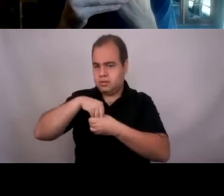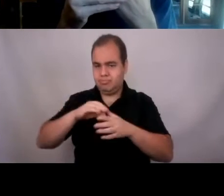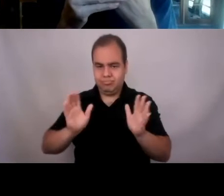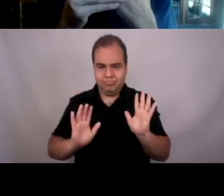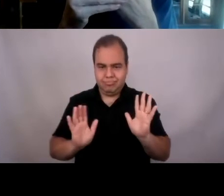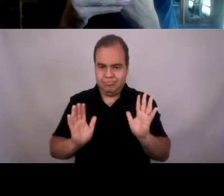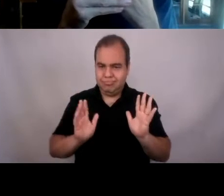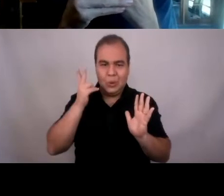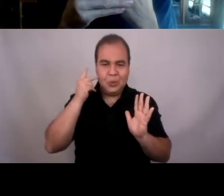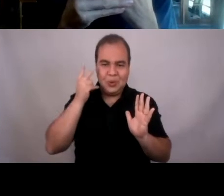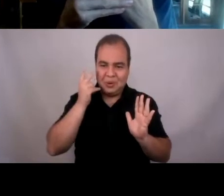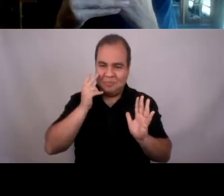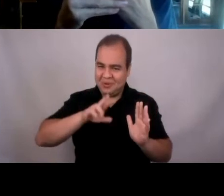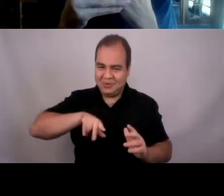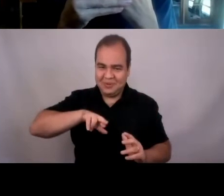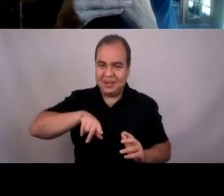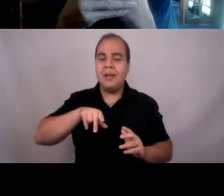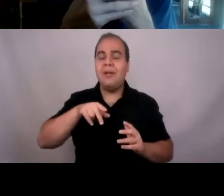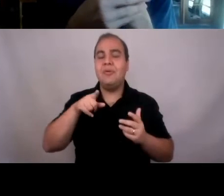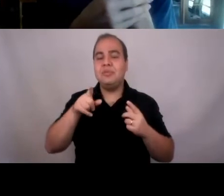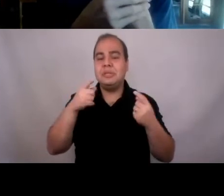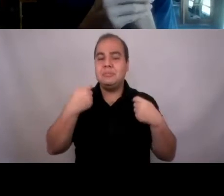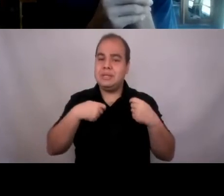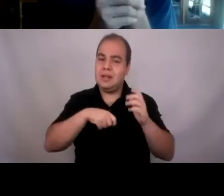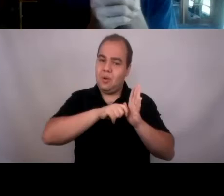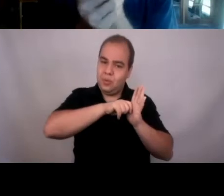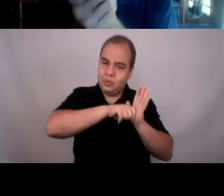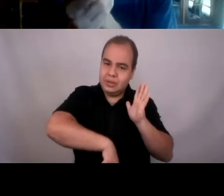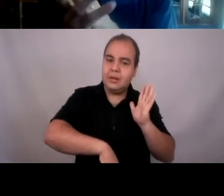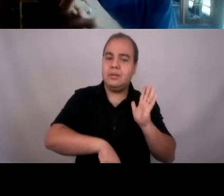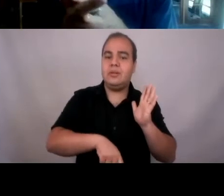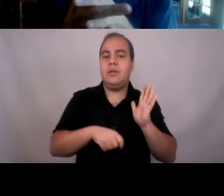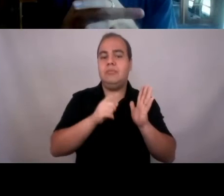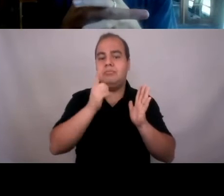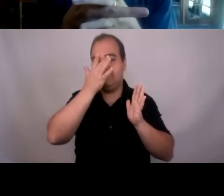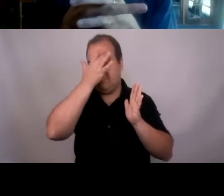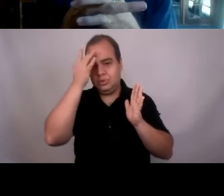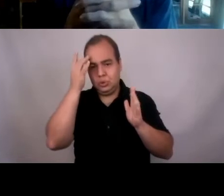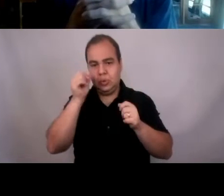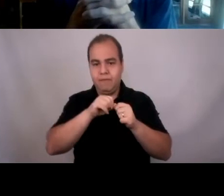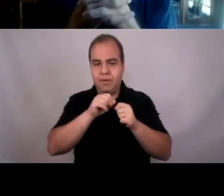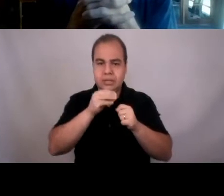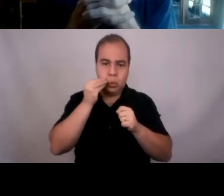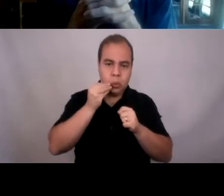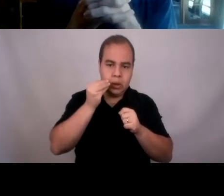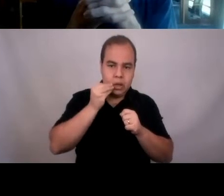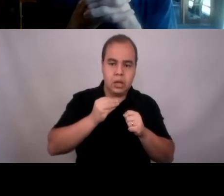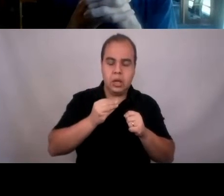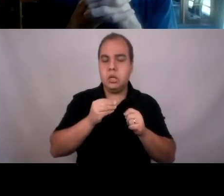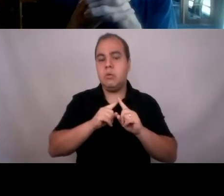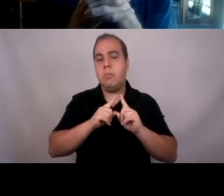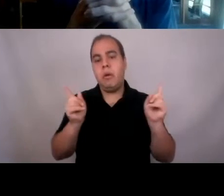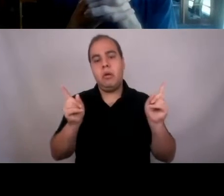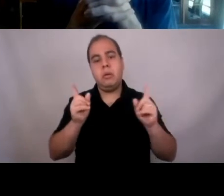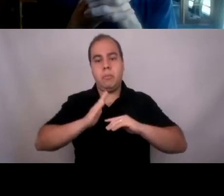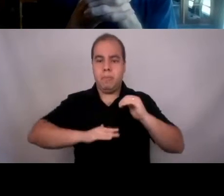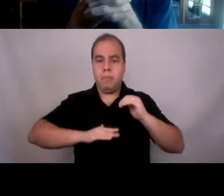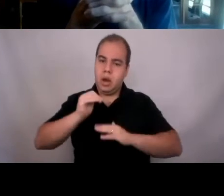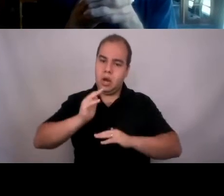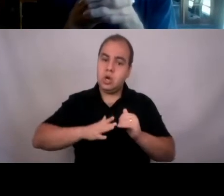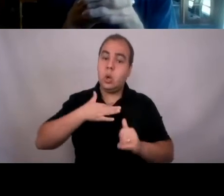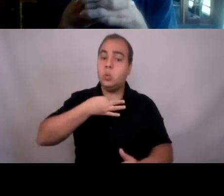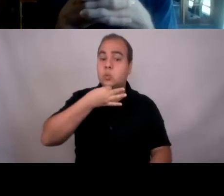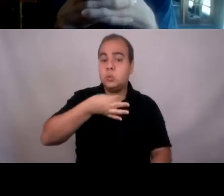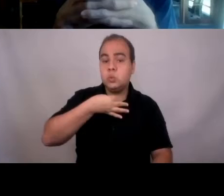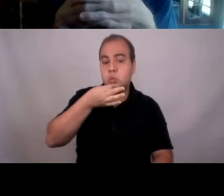Então, eventualmente você teria que contratar alguém para fazer esse teste. então por questões práticas eu acabei sugerindo os